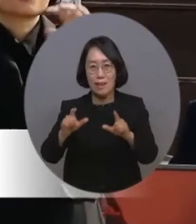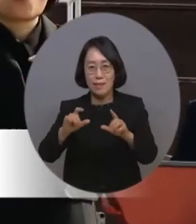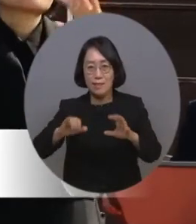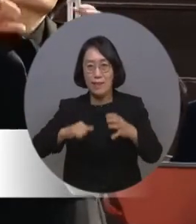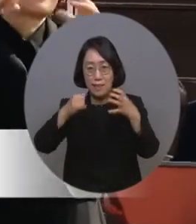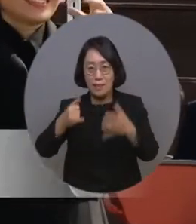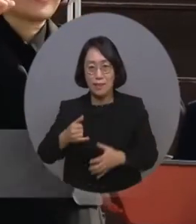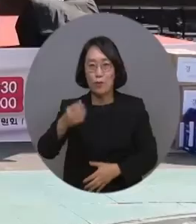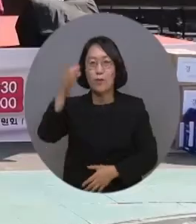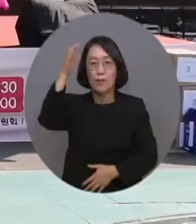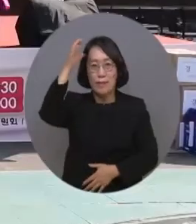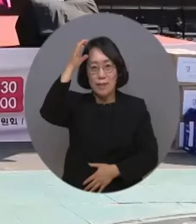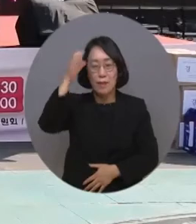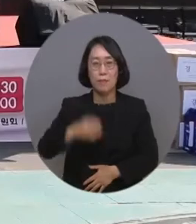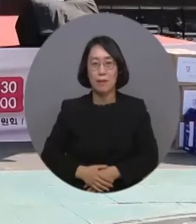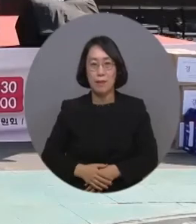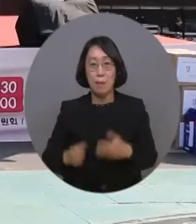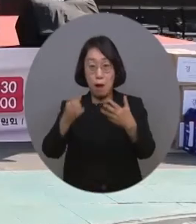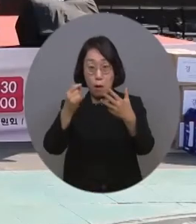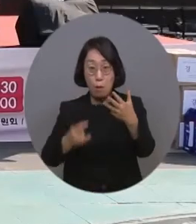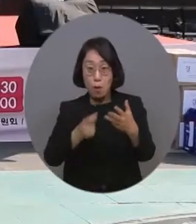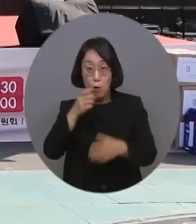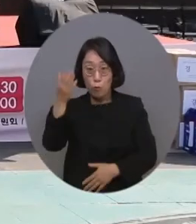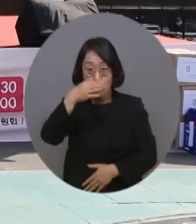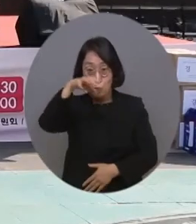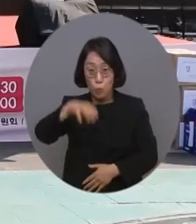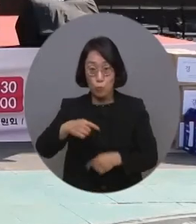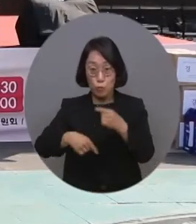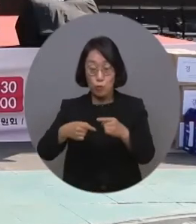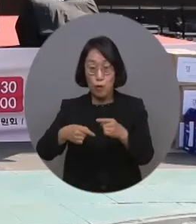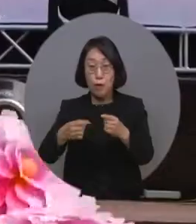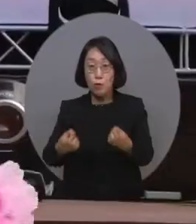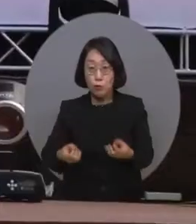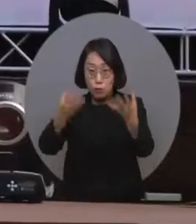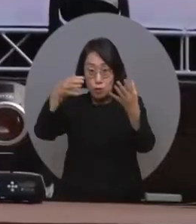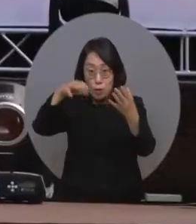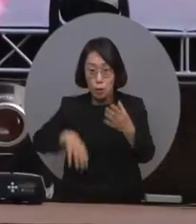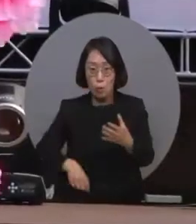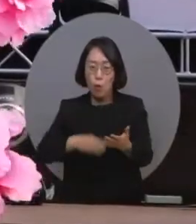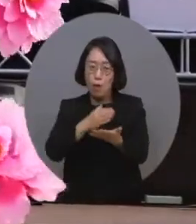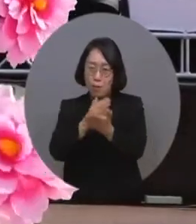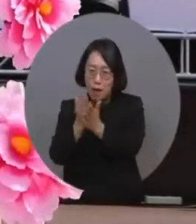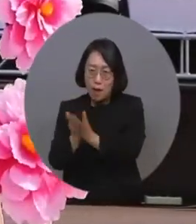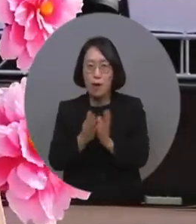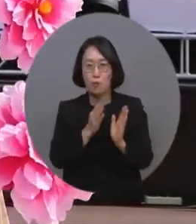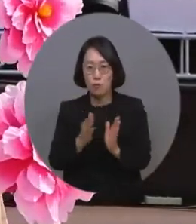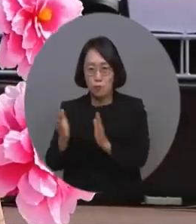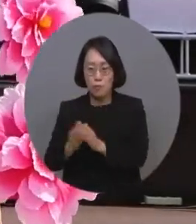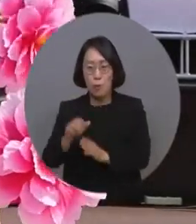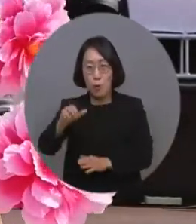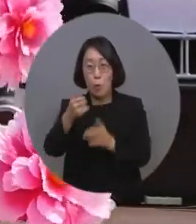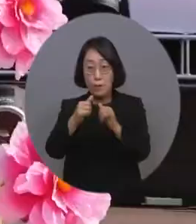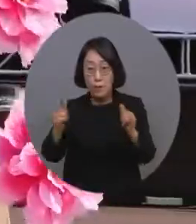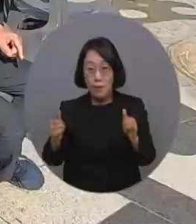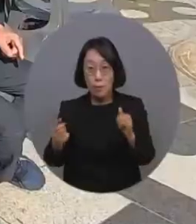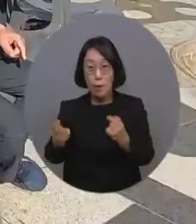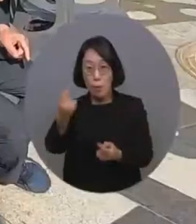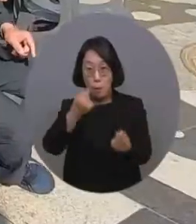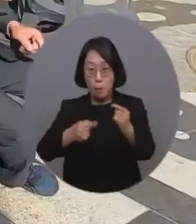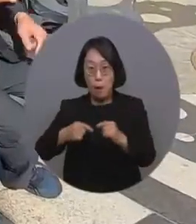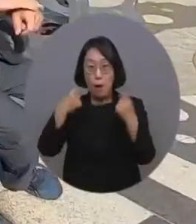되기를 바랍니다. 제8회 여수시 사랑의 수어문화제는 풍성한 프로그램과 공연으로 500여 명의 시민과